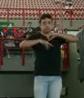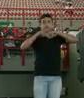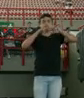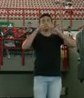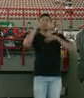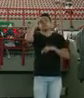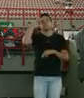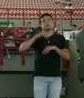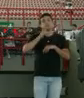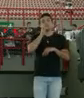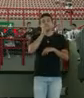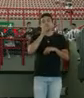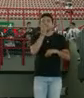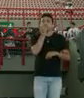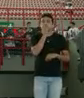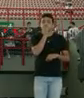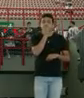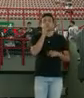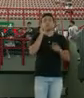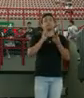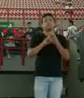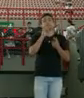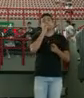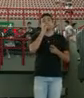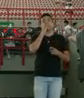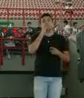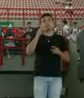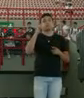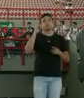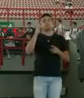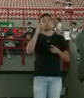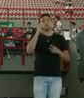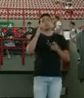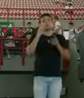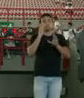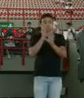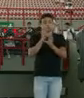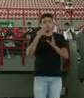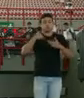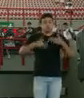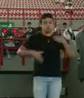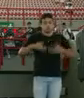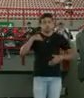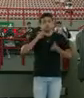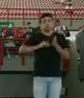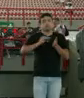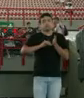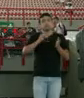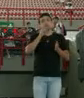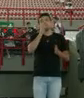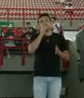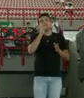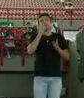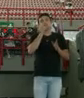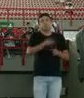né? Mas a pessoa que bebe, no outro dia tem que beber muita água, porque ela está desidratada. Isso não é bom não,